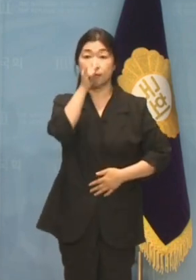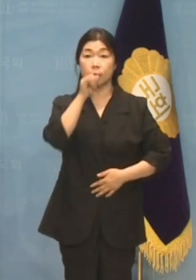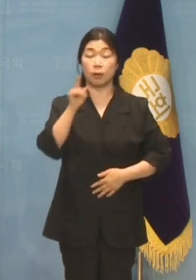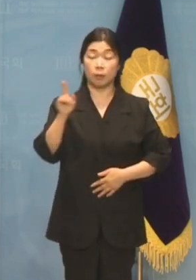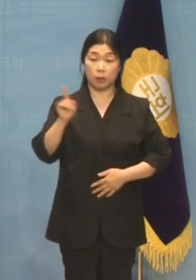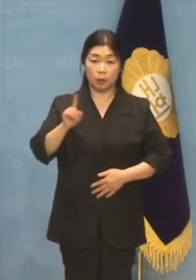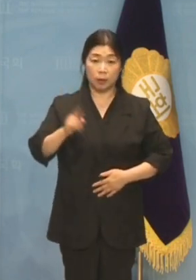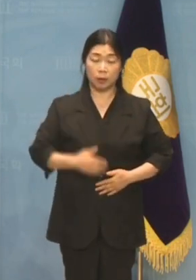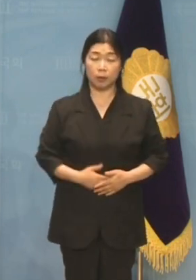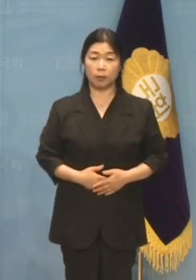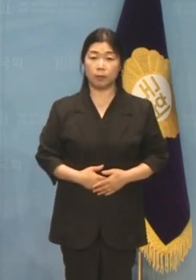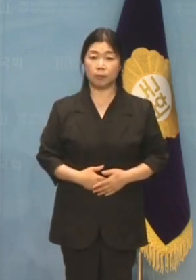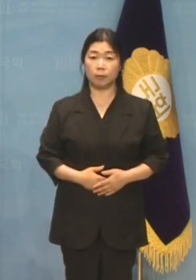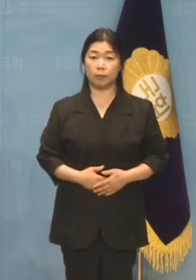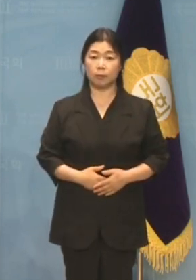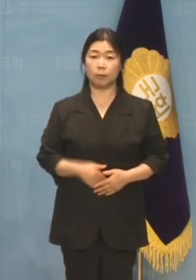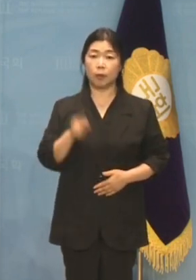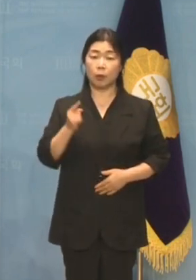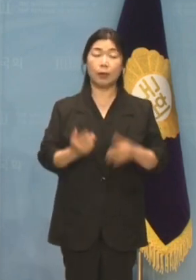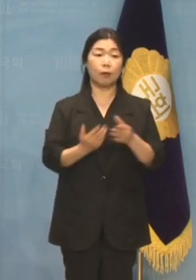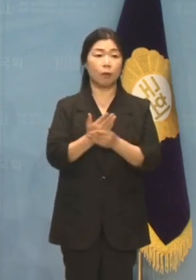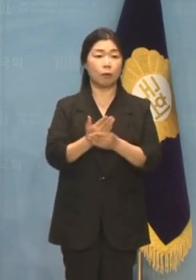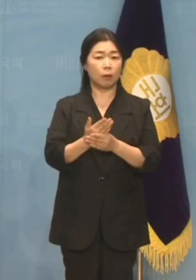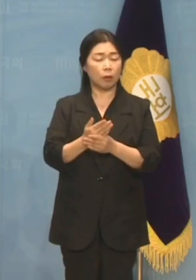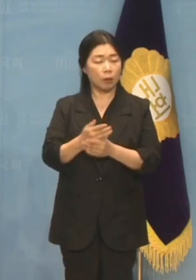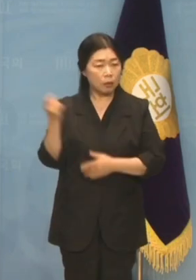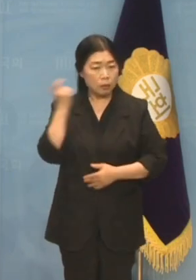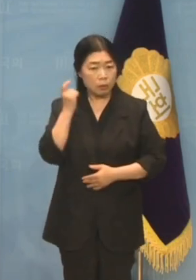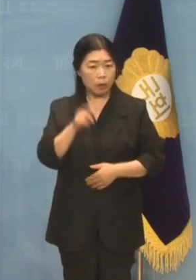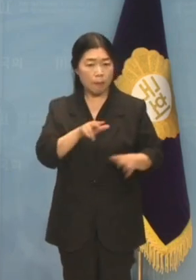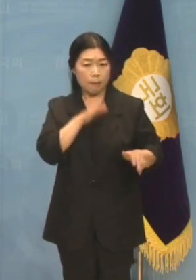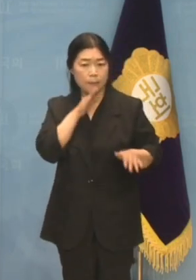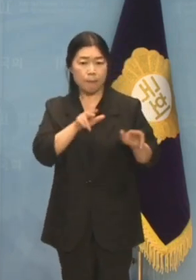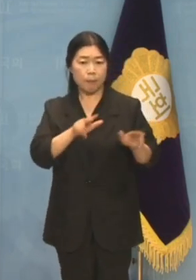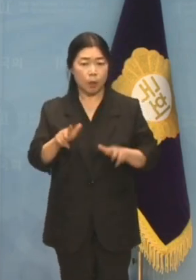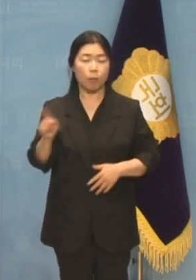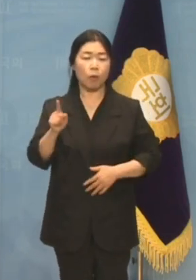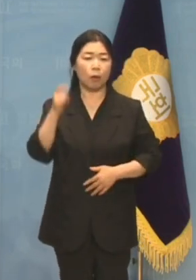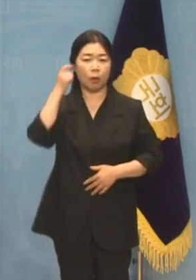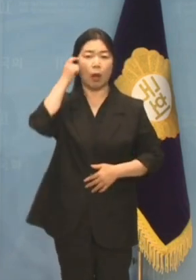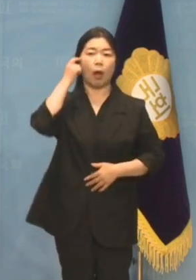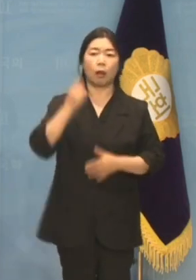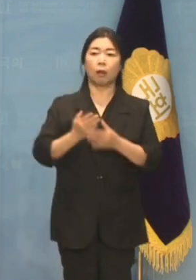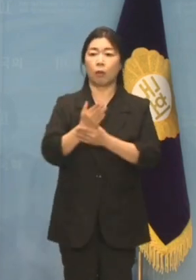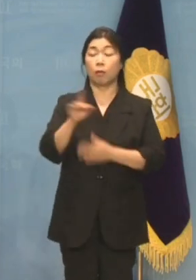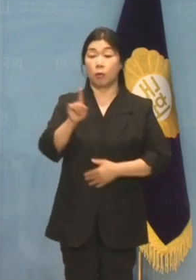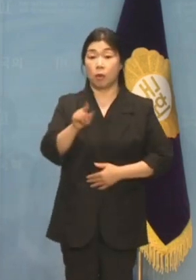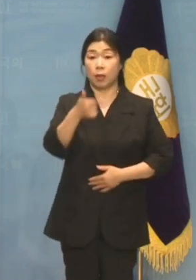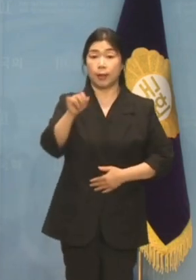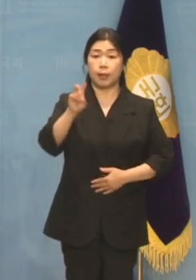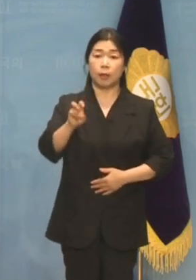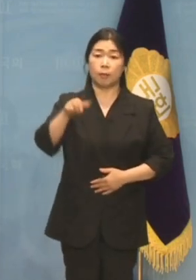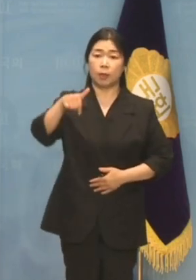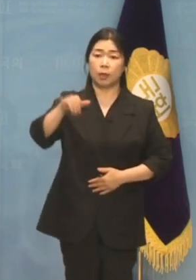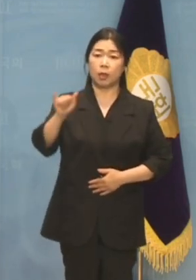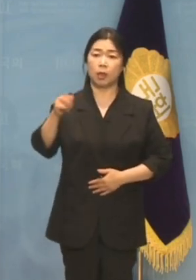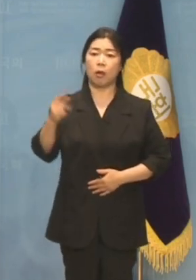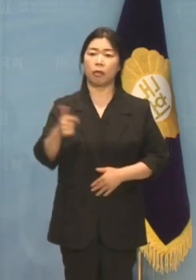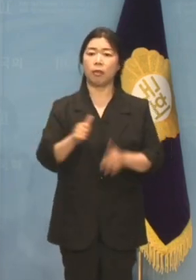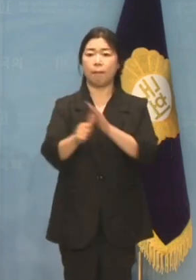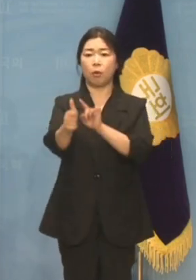있었습니다. 이 사건을 접하자마자 곧바로 연상되는 사건이 있었습니다. 바로 김기현 대표